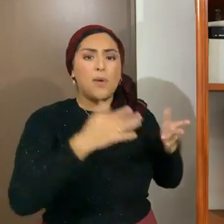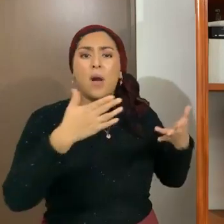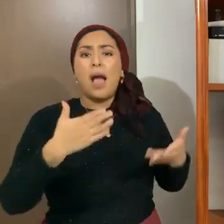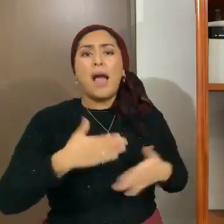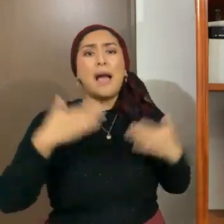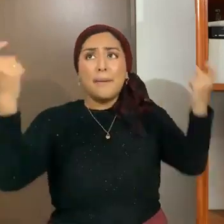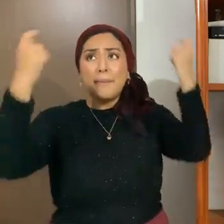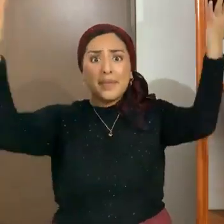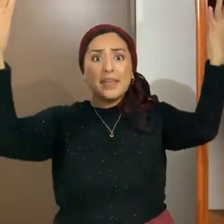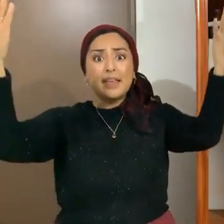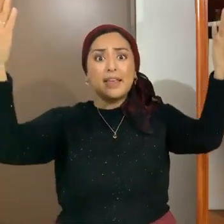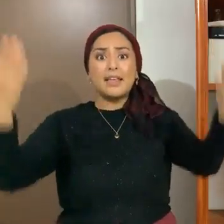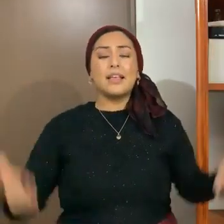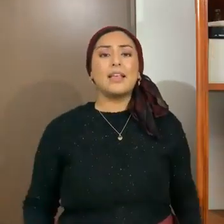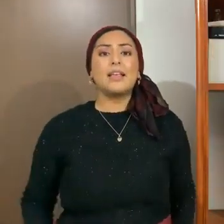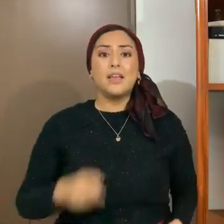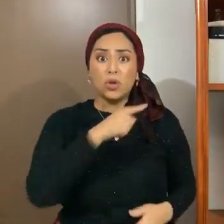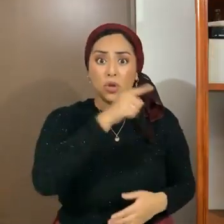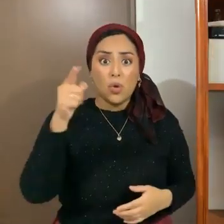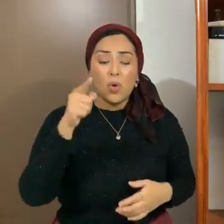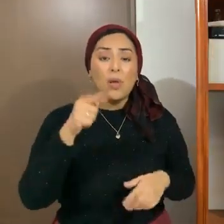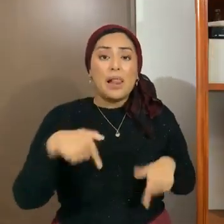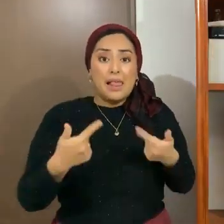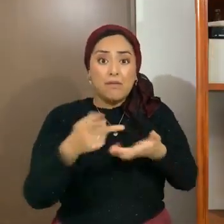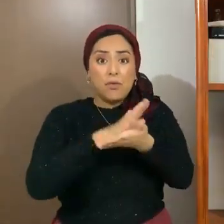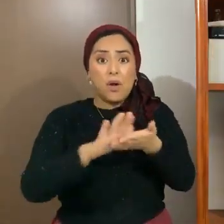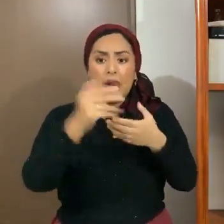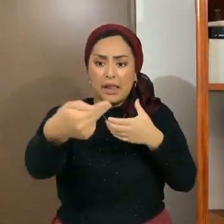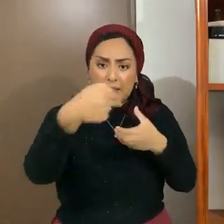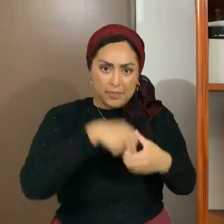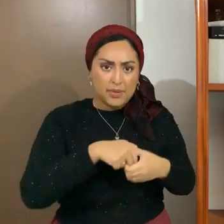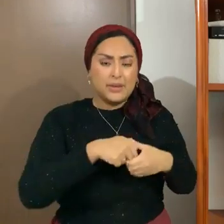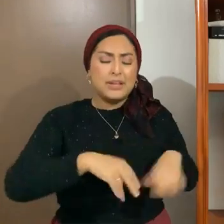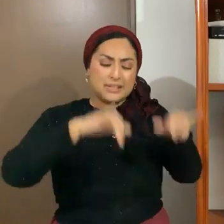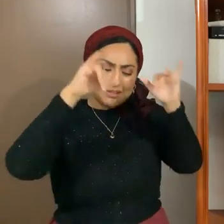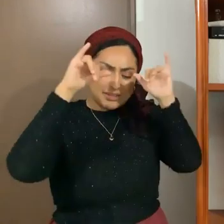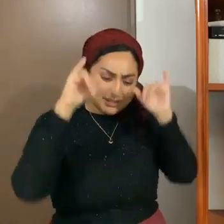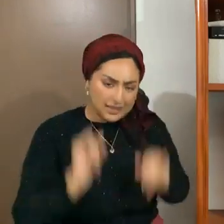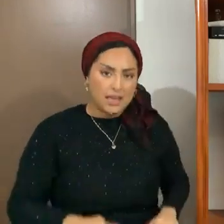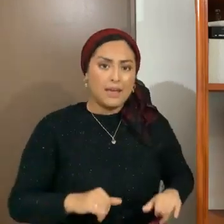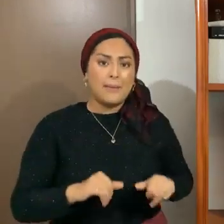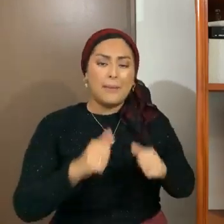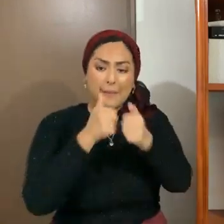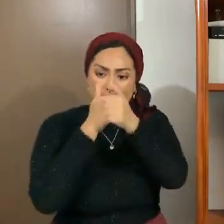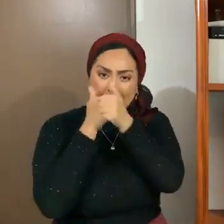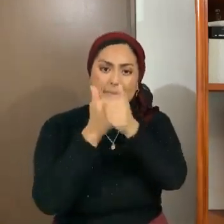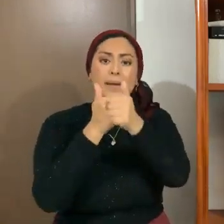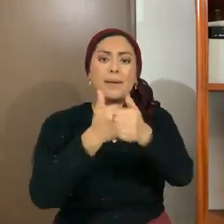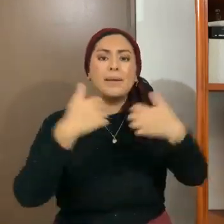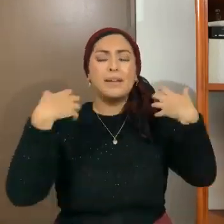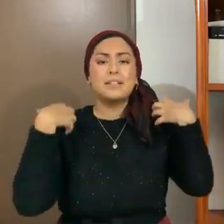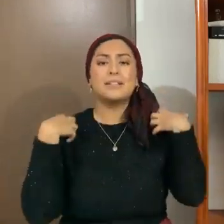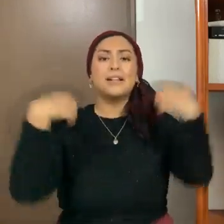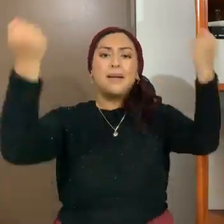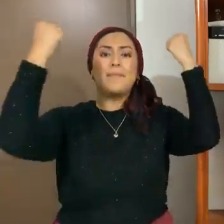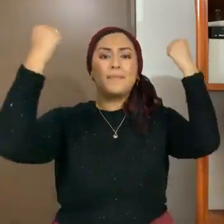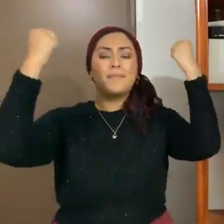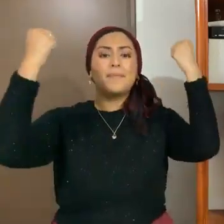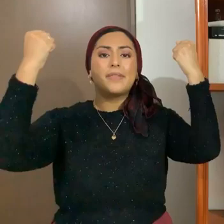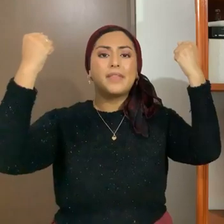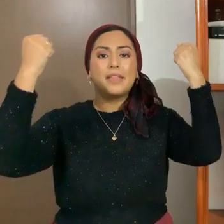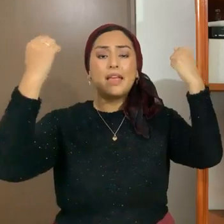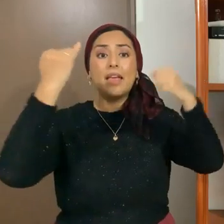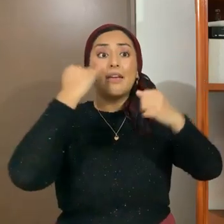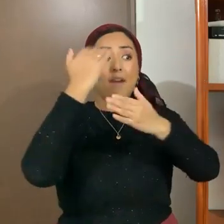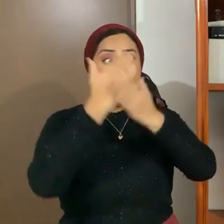qué bendición! Estás incluido, estás apartado, no te separes, amado Ah. Anímate, aleluya, gózate.